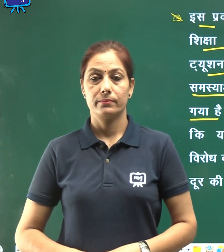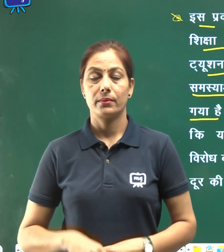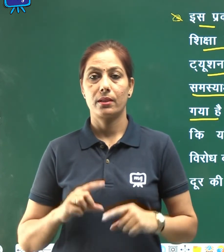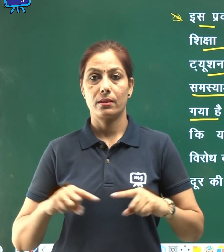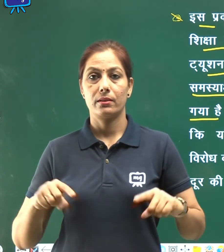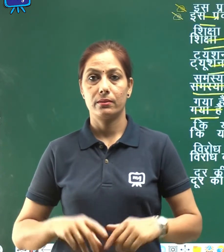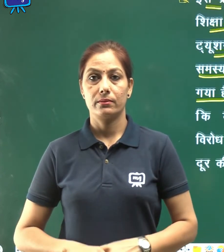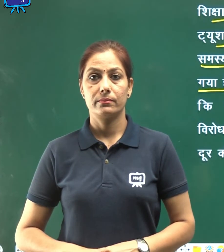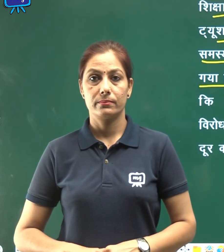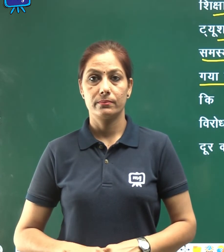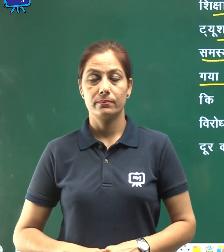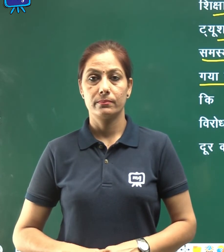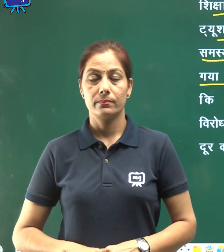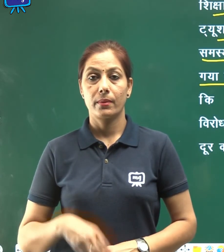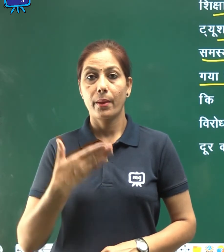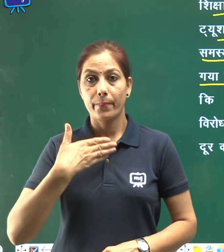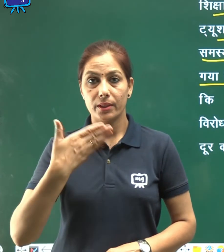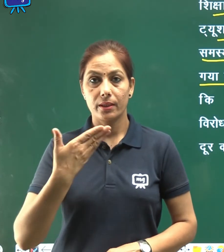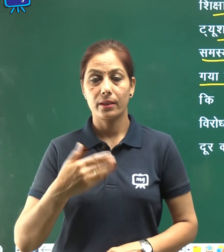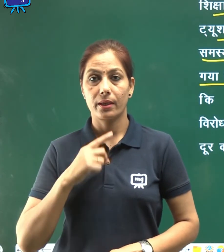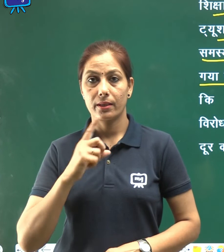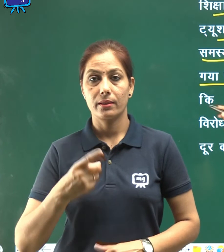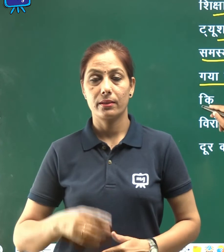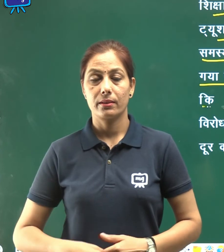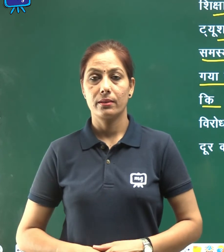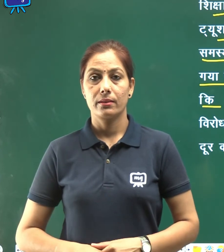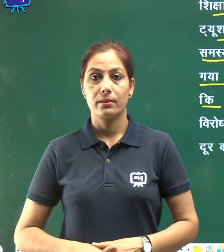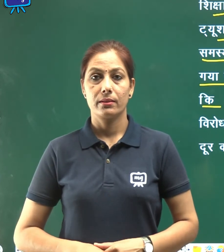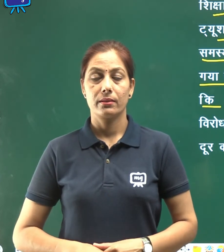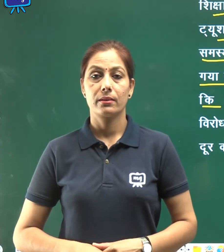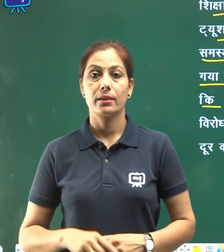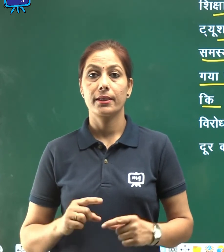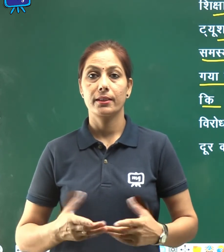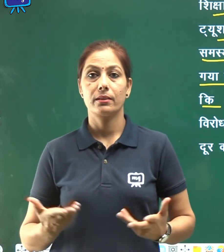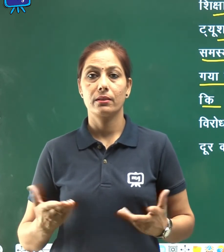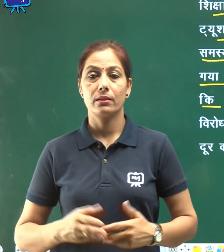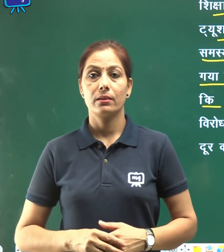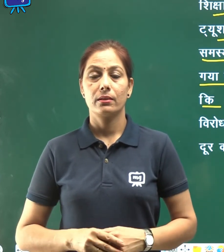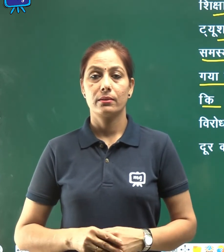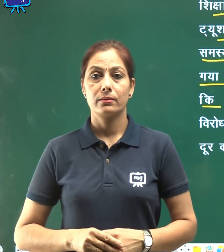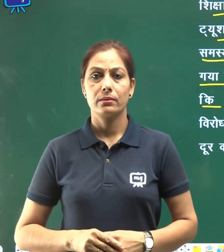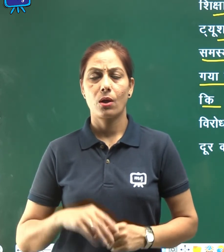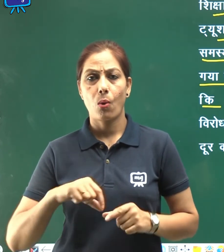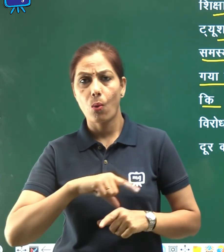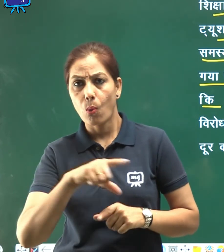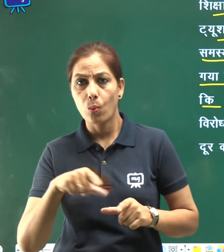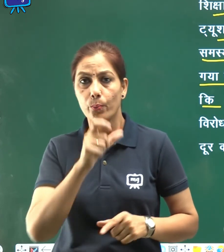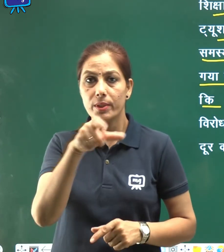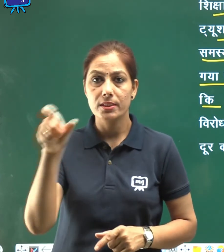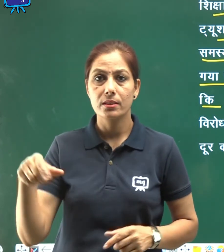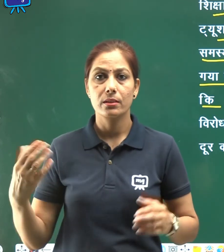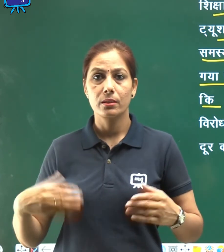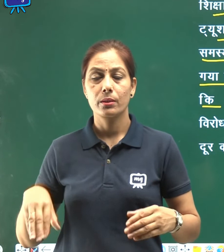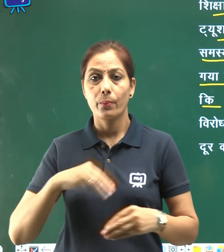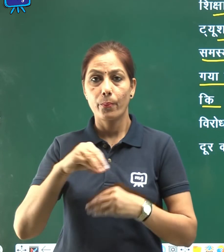तथा बताया गया है कि यदि सब मिलकर